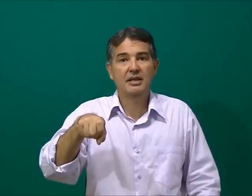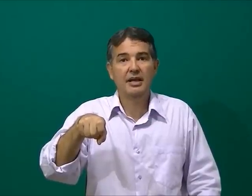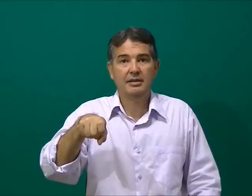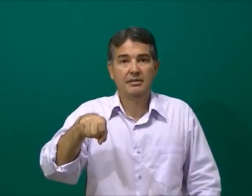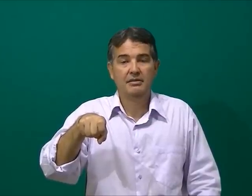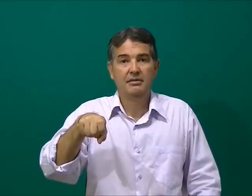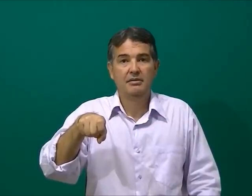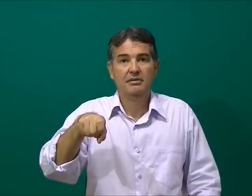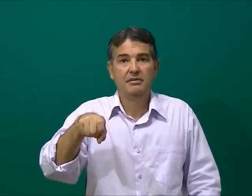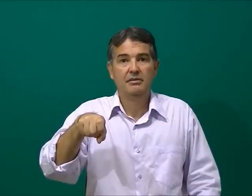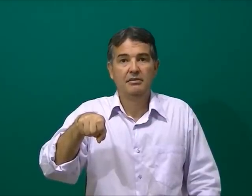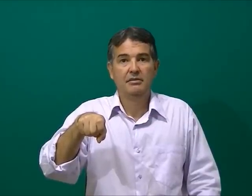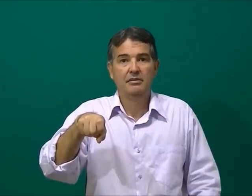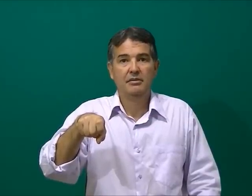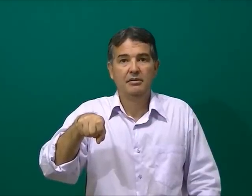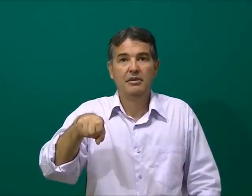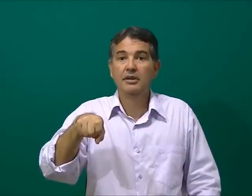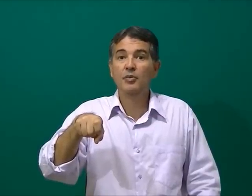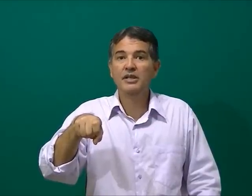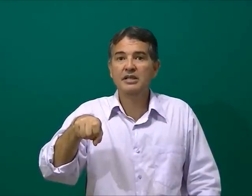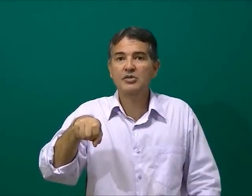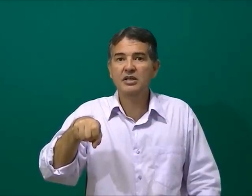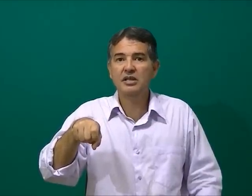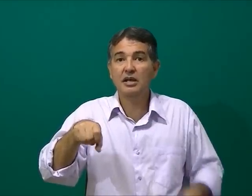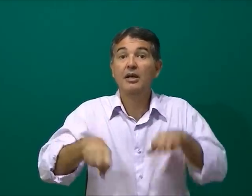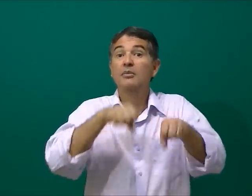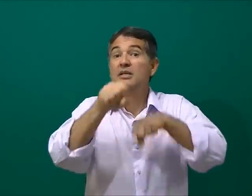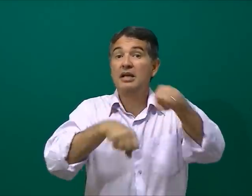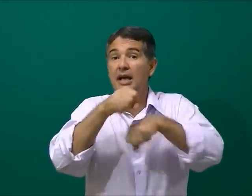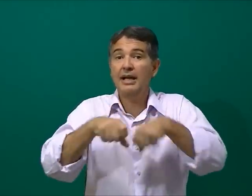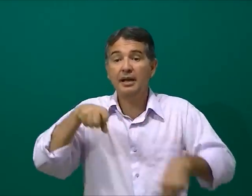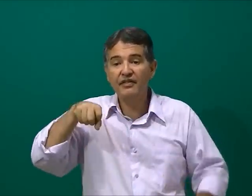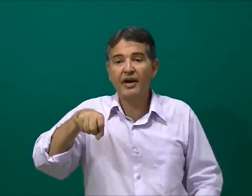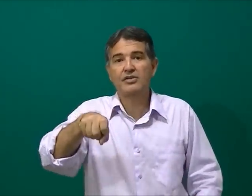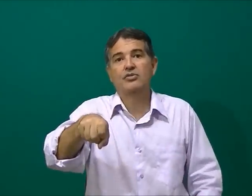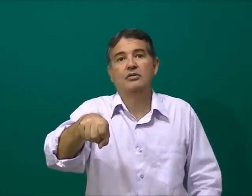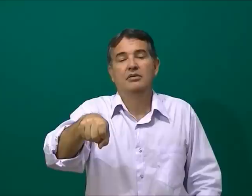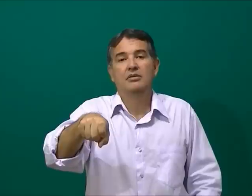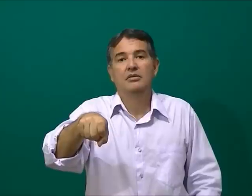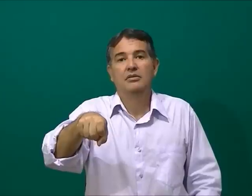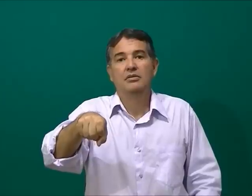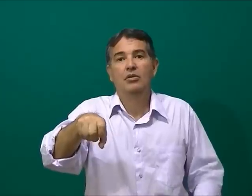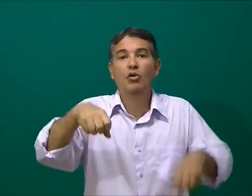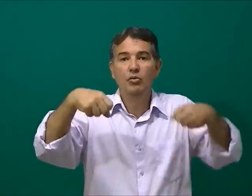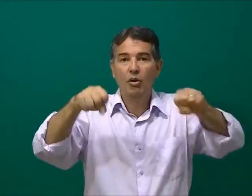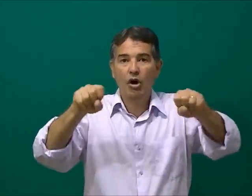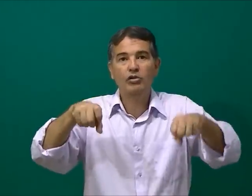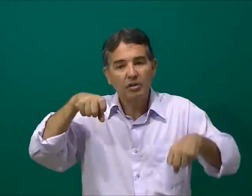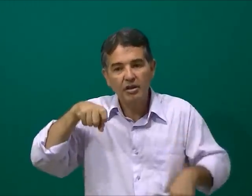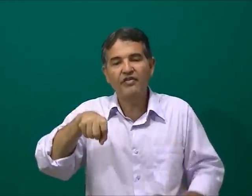bicicleta? Então eu preciso dizer bicicleta e faço. Ou moto e